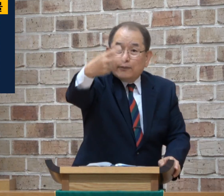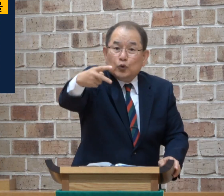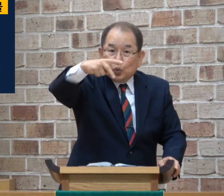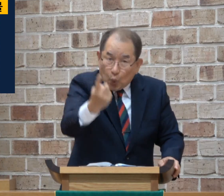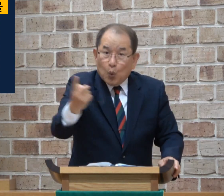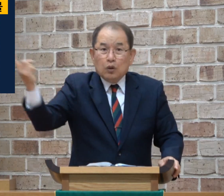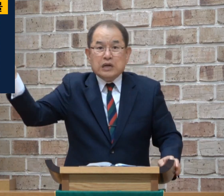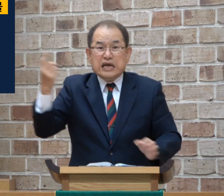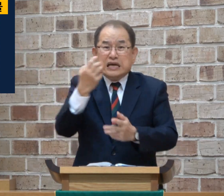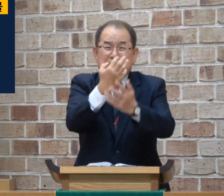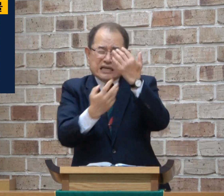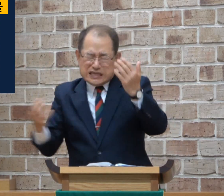되는 그런 풀무불에